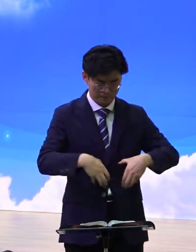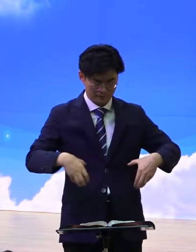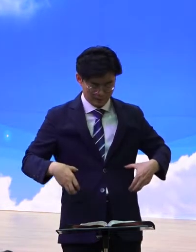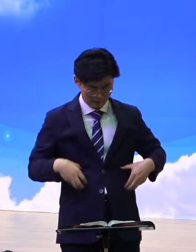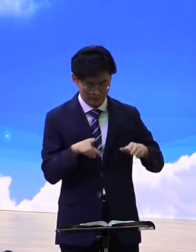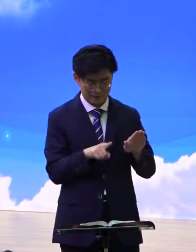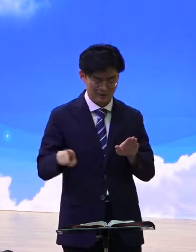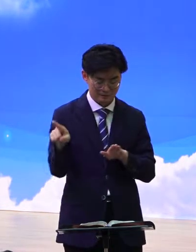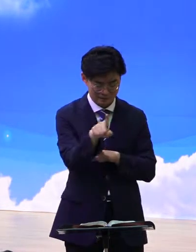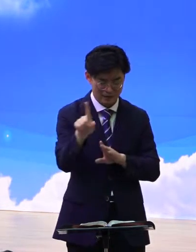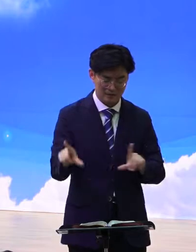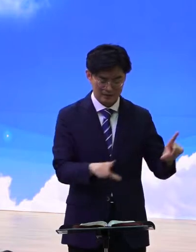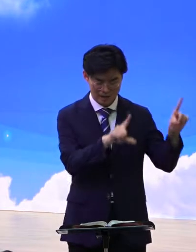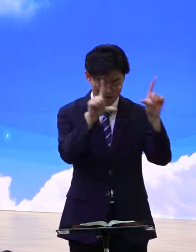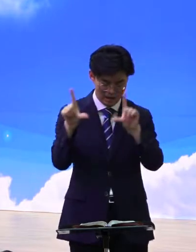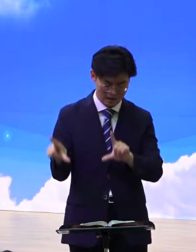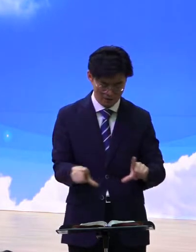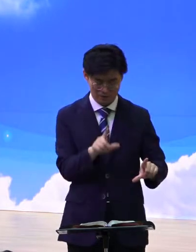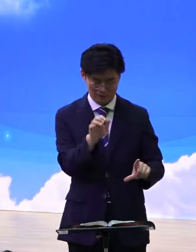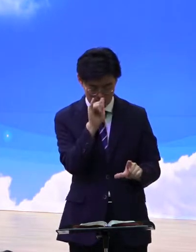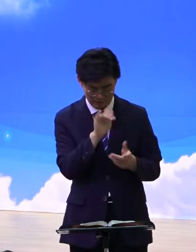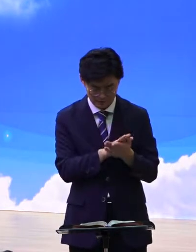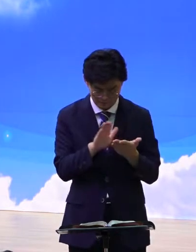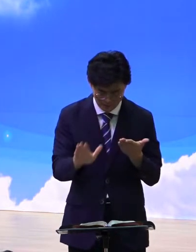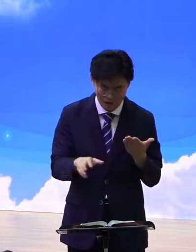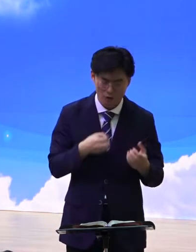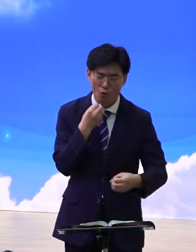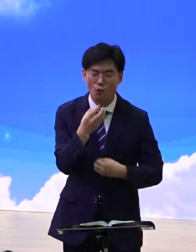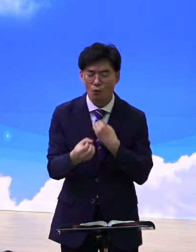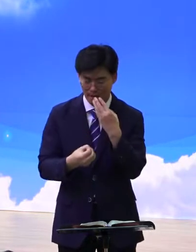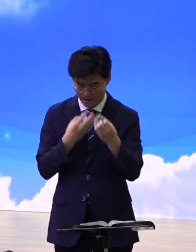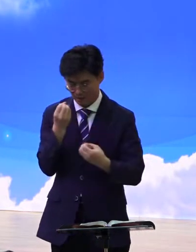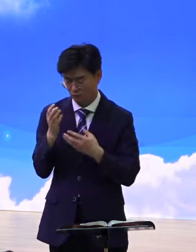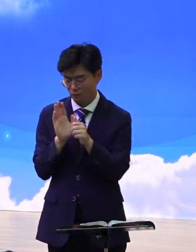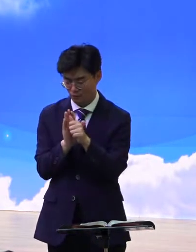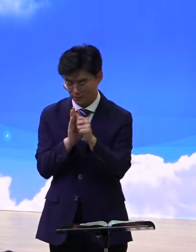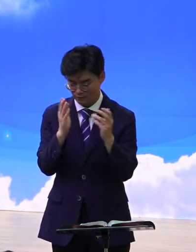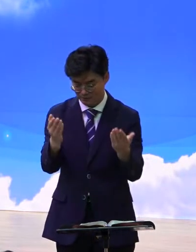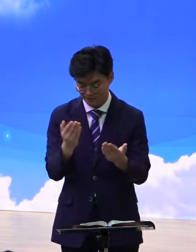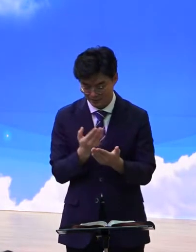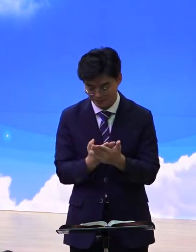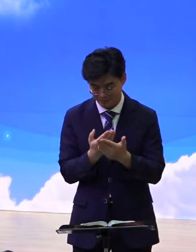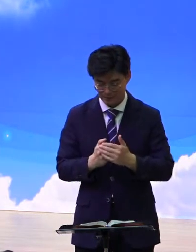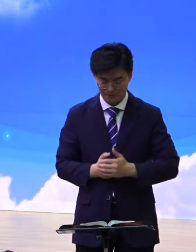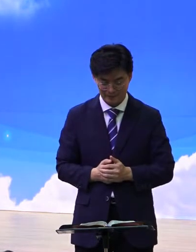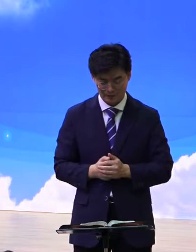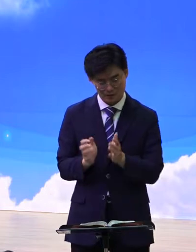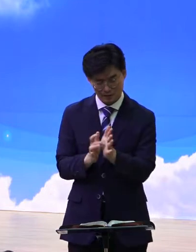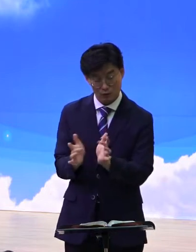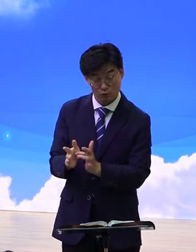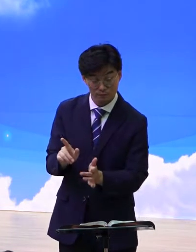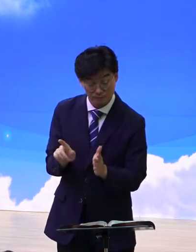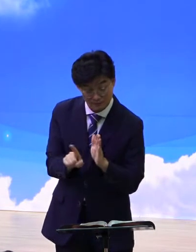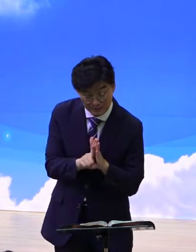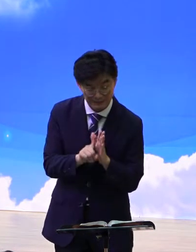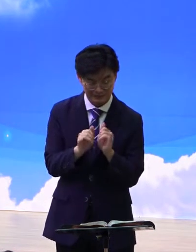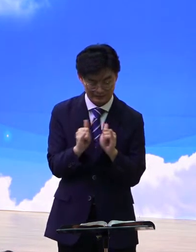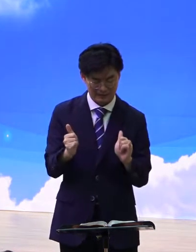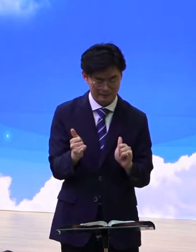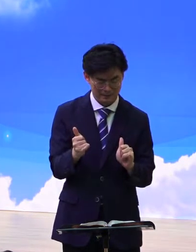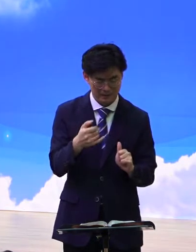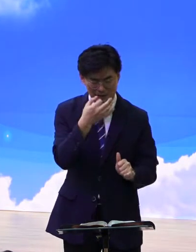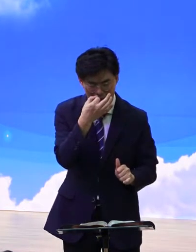라고 고백할 수 있는 우리가 될 수 있도록 도와주시옵소서. 예수 믿는 삶이 매우